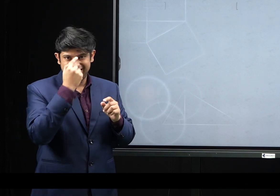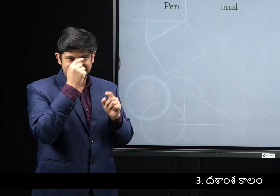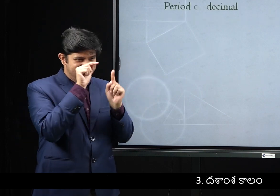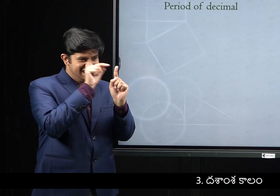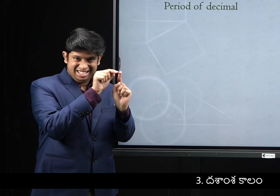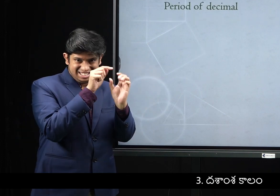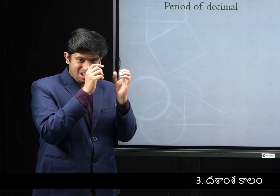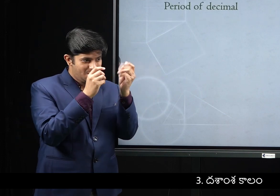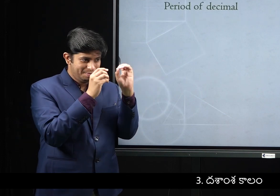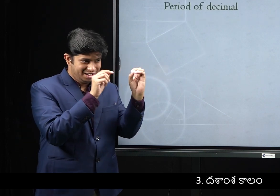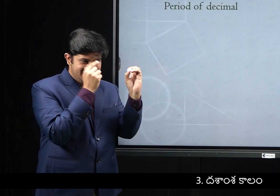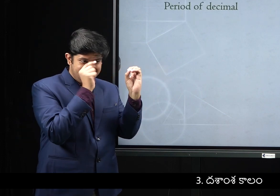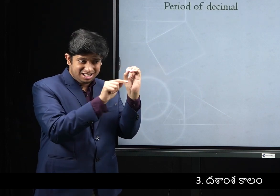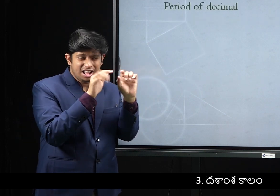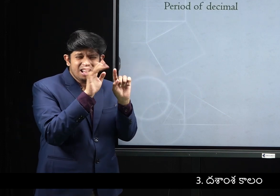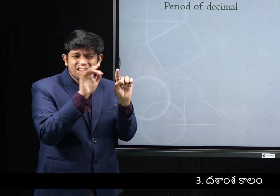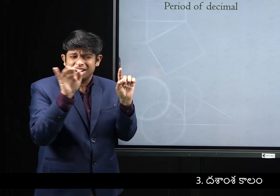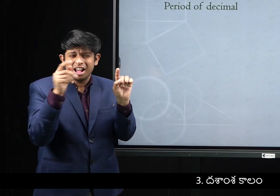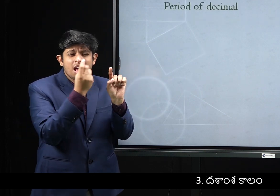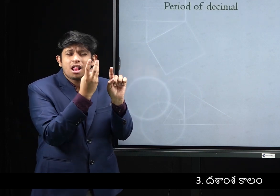3 దశాంశ కాలం.